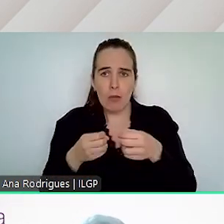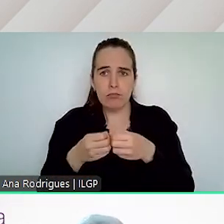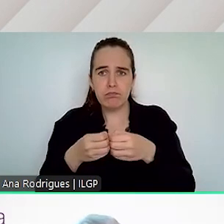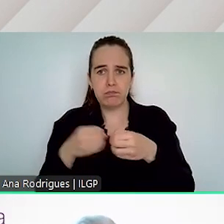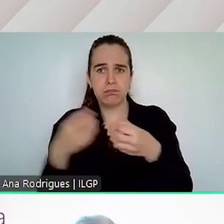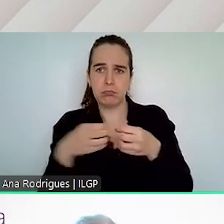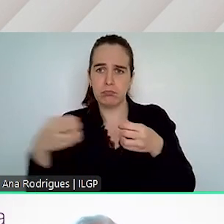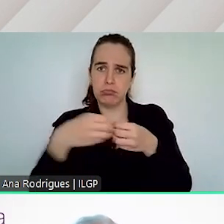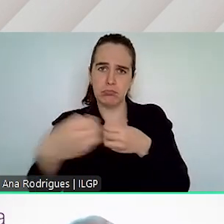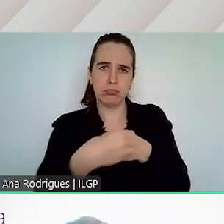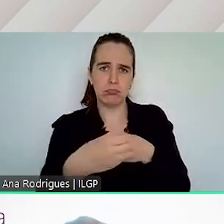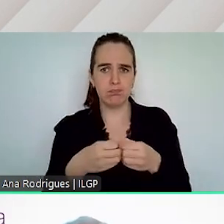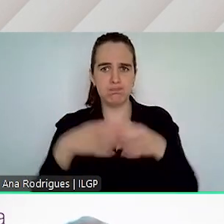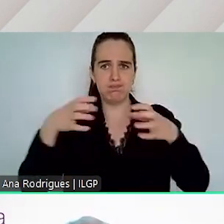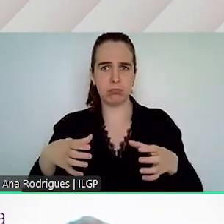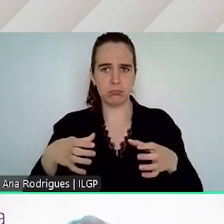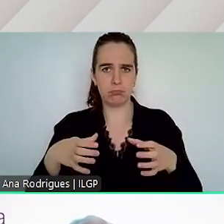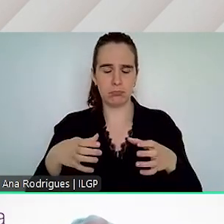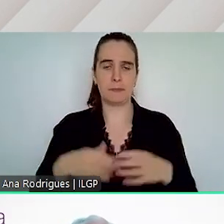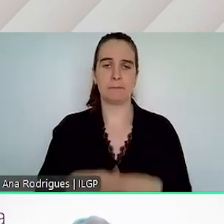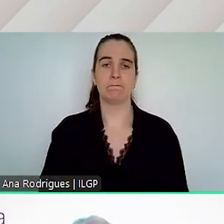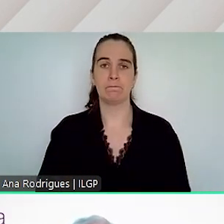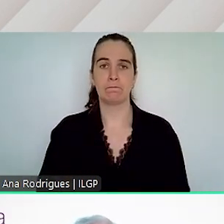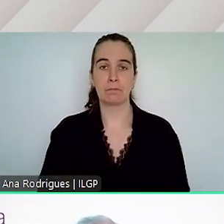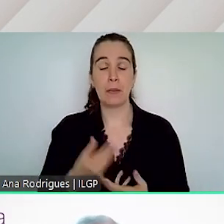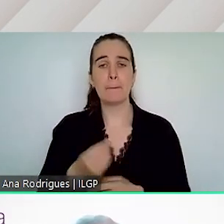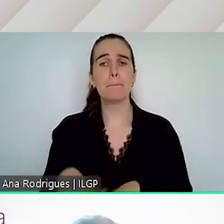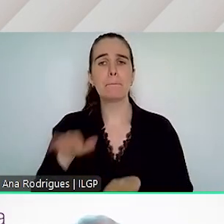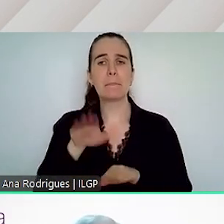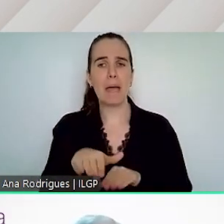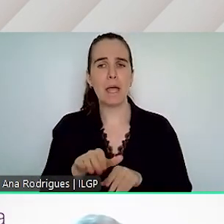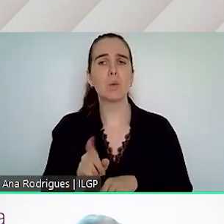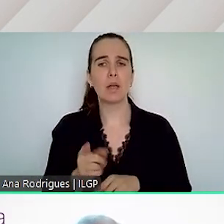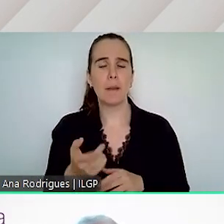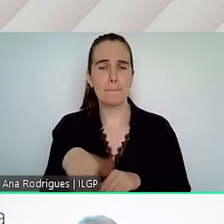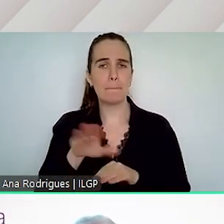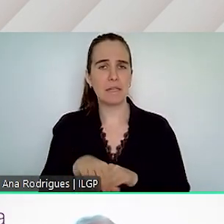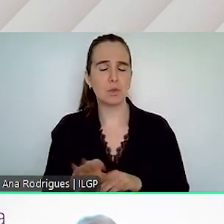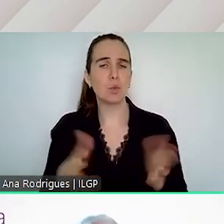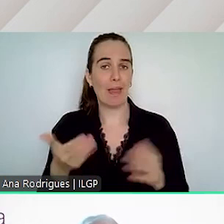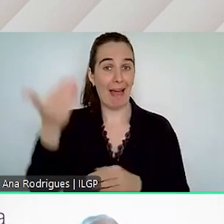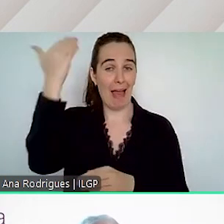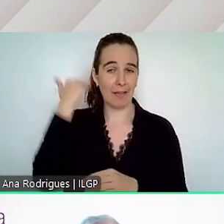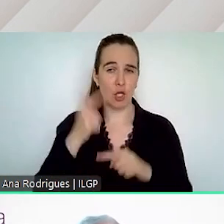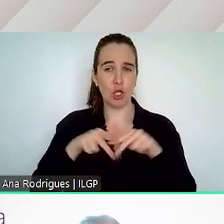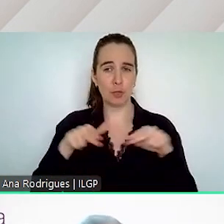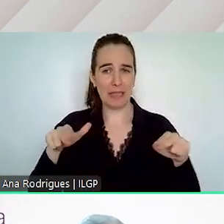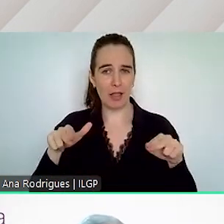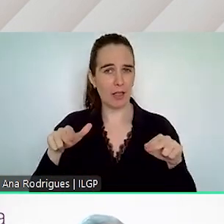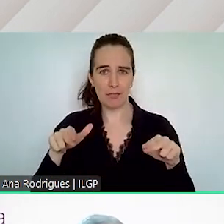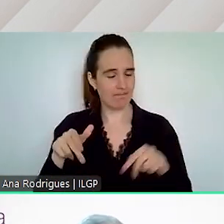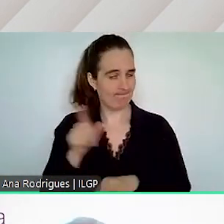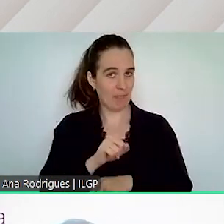passo que eu me lembro que foi dado neste sentido foi quando, por exemplo, transformámos os hospitais que havia em centros